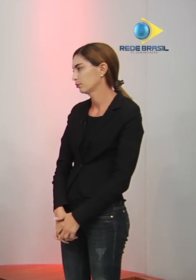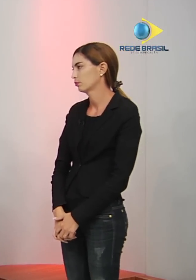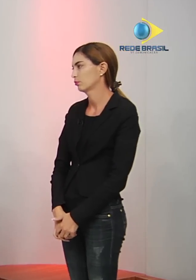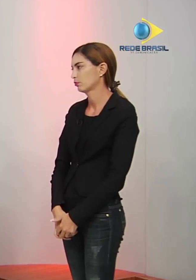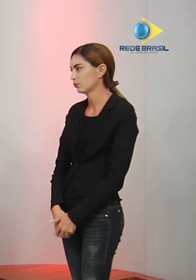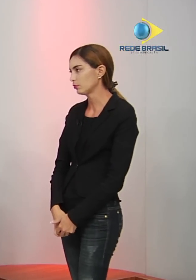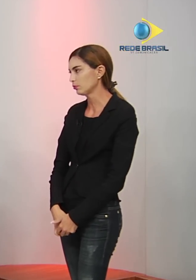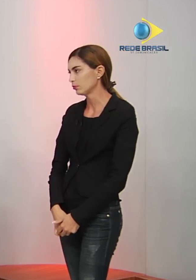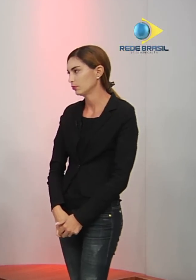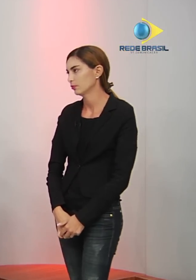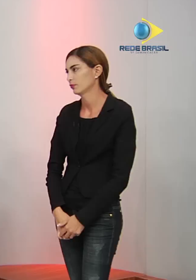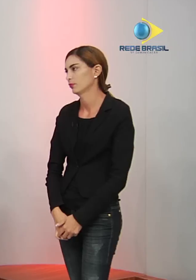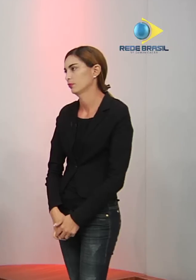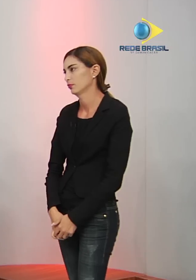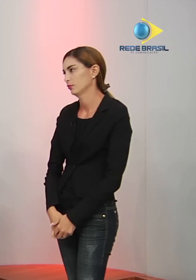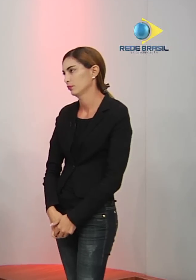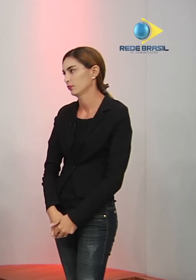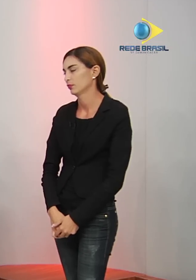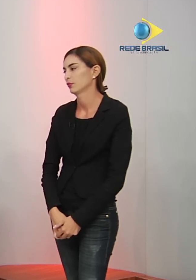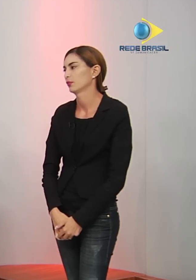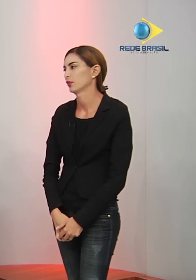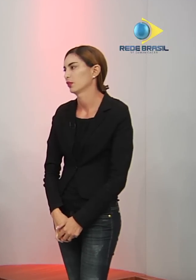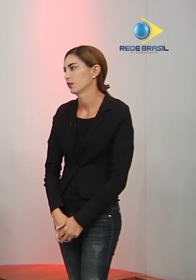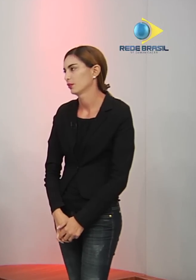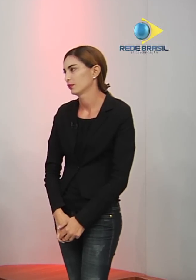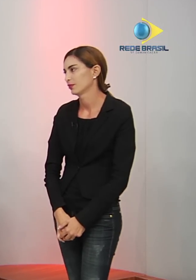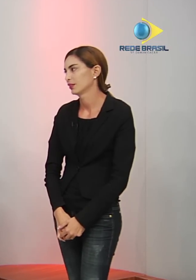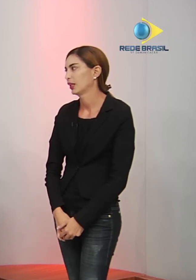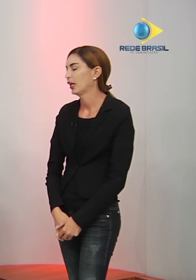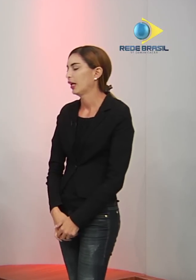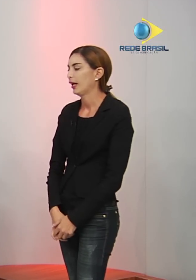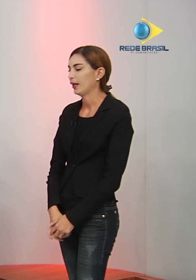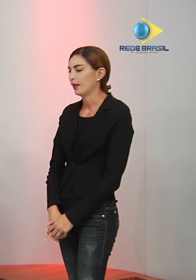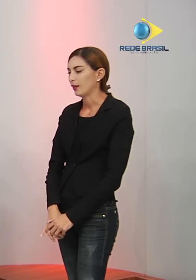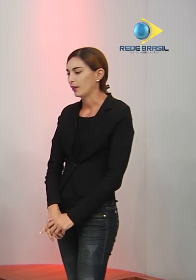para justamente ajudar pessoas e se comunicar de modo geral com todos.